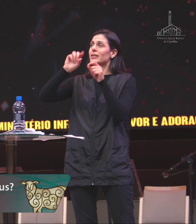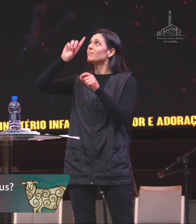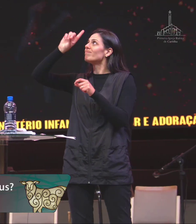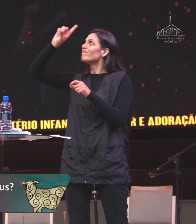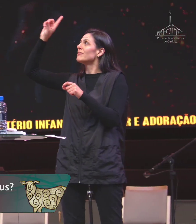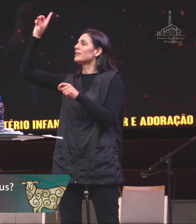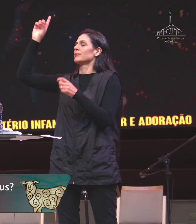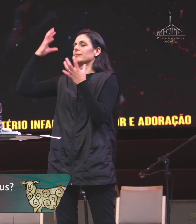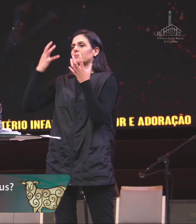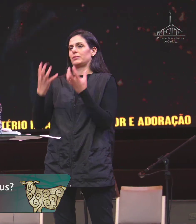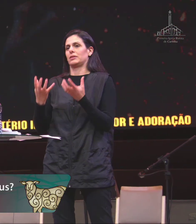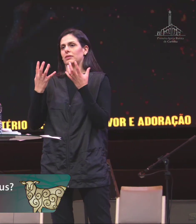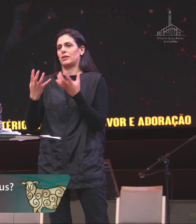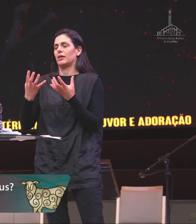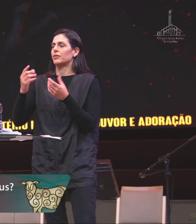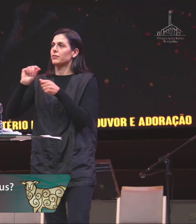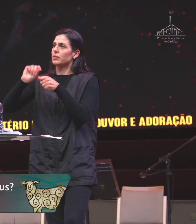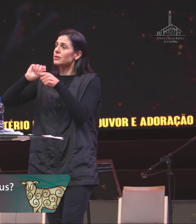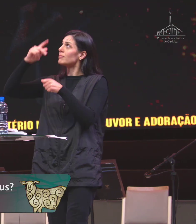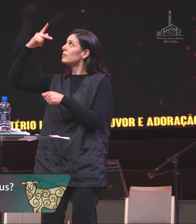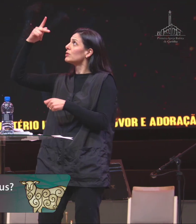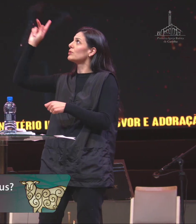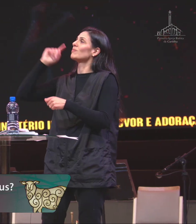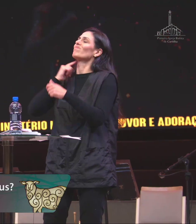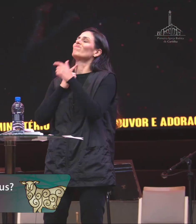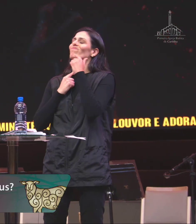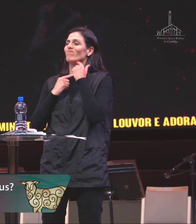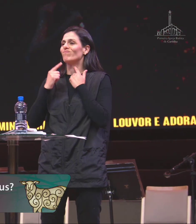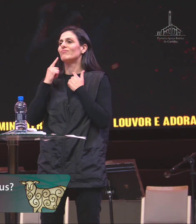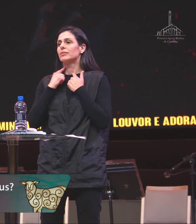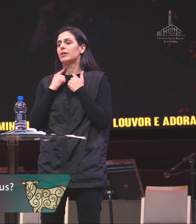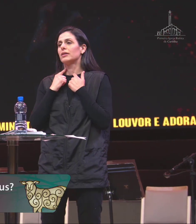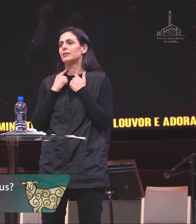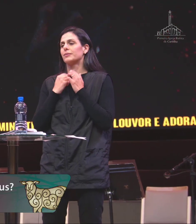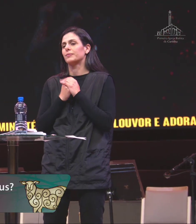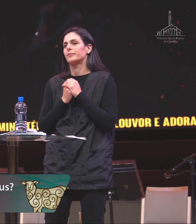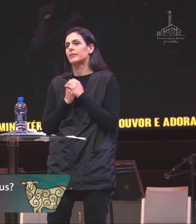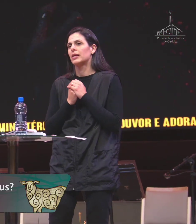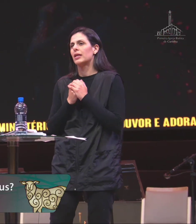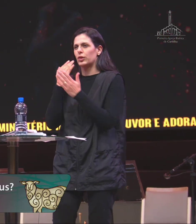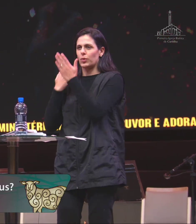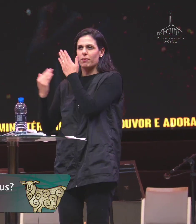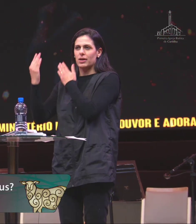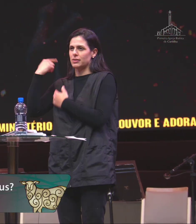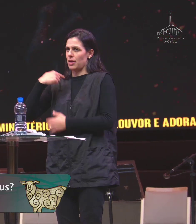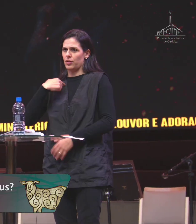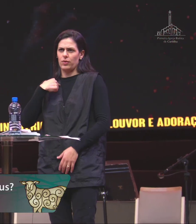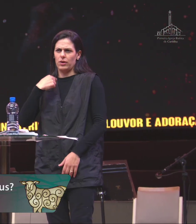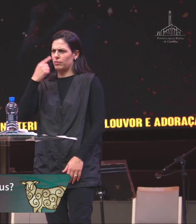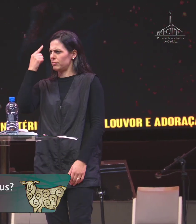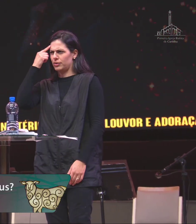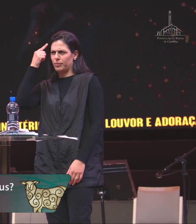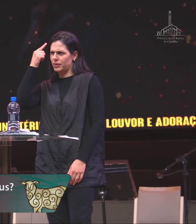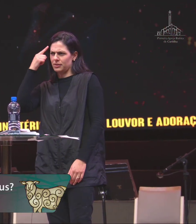em Cristo que nós temos acesso à vida eterna, através do próprio